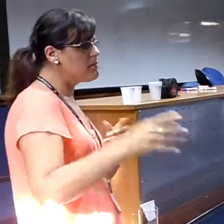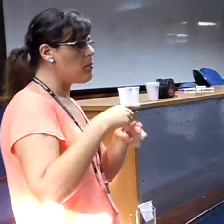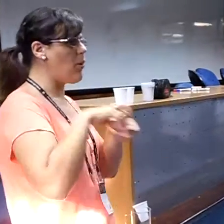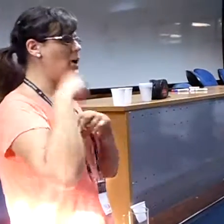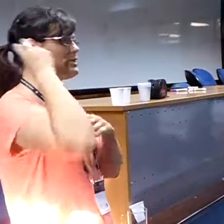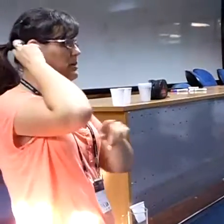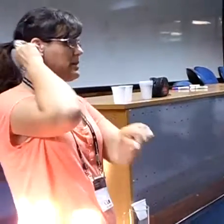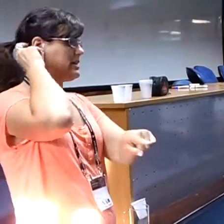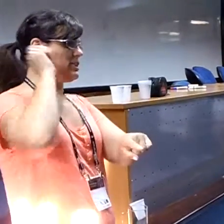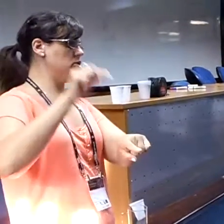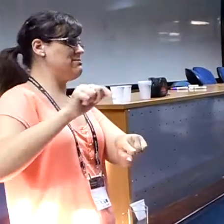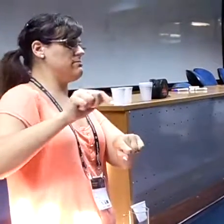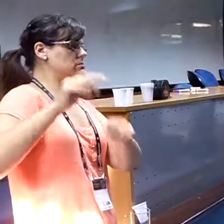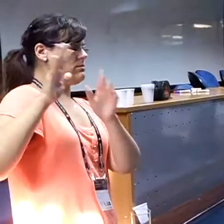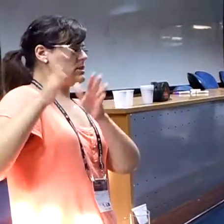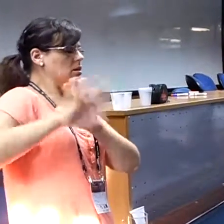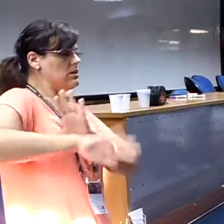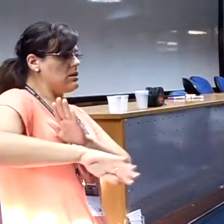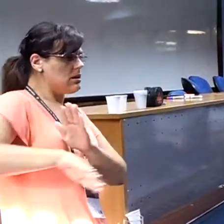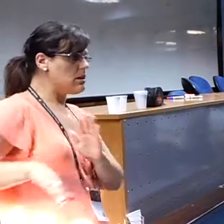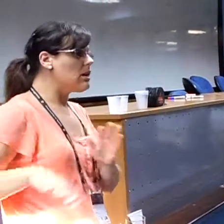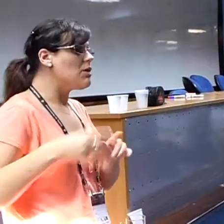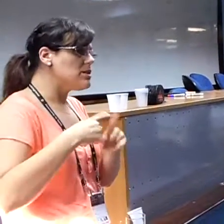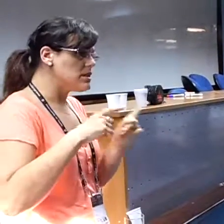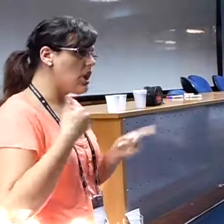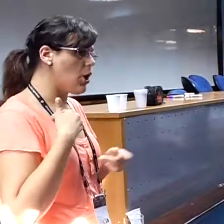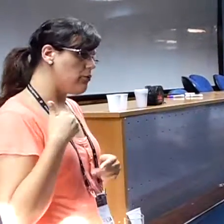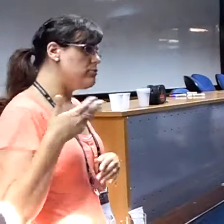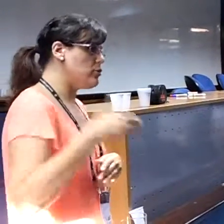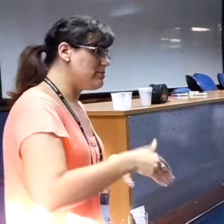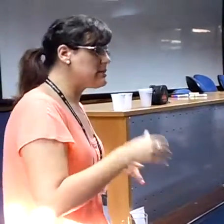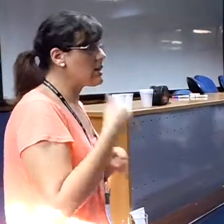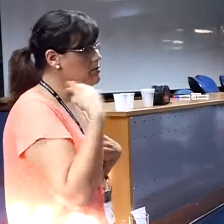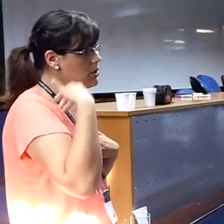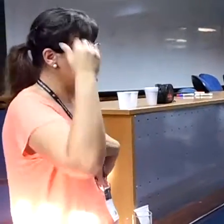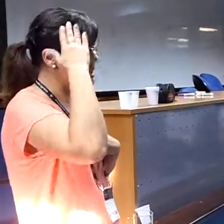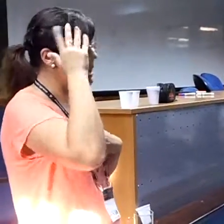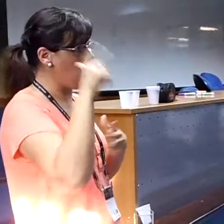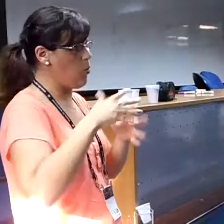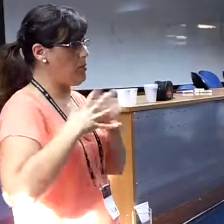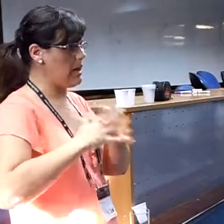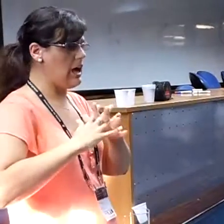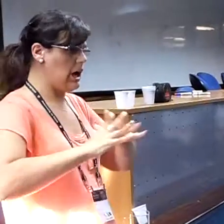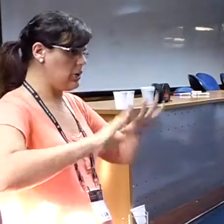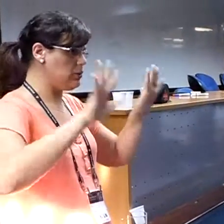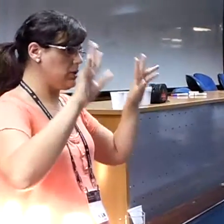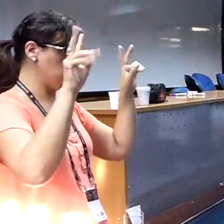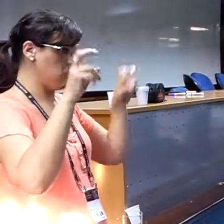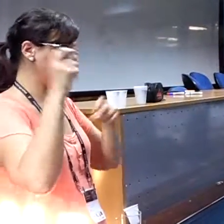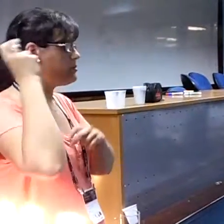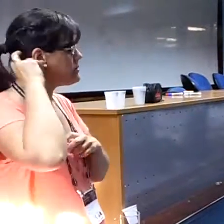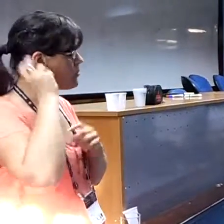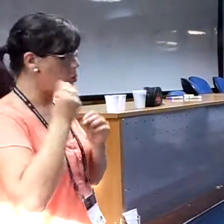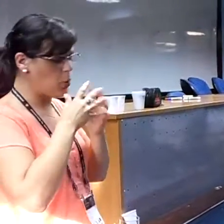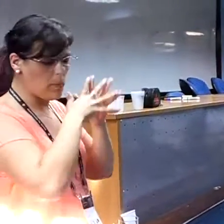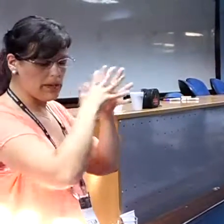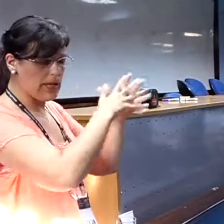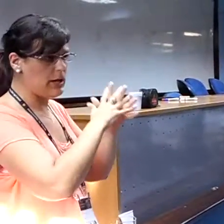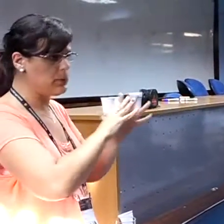da saúde, de fato, né, tem um pouco até de os surdos não gostam muito dessa área, porque tem essas discussões, por exemplo, em